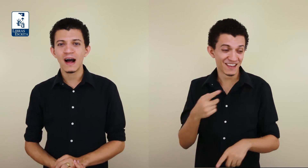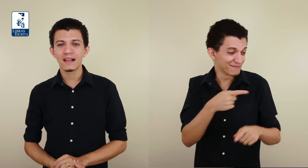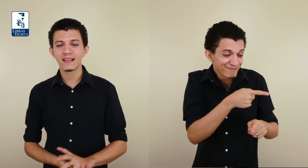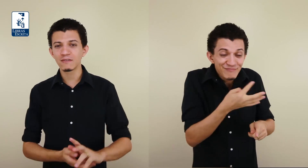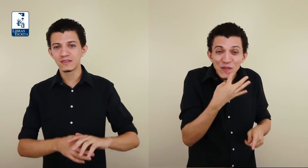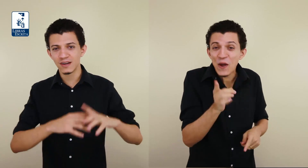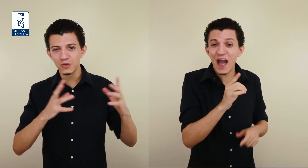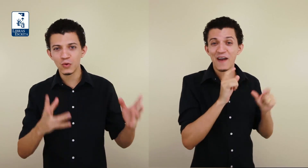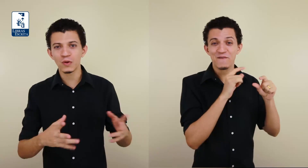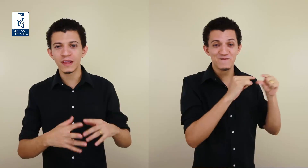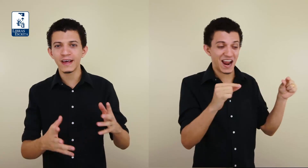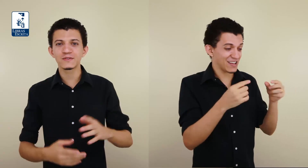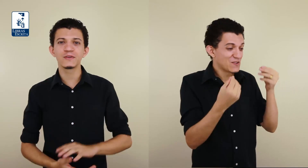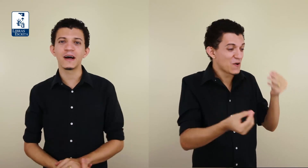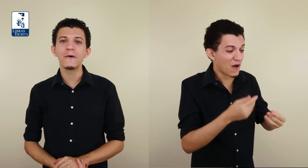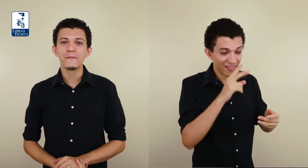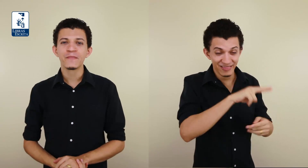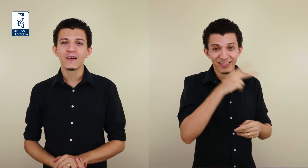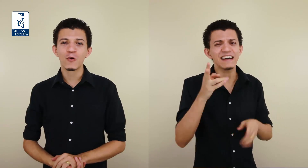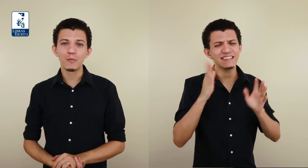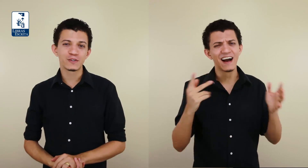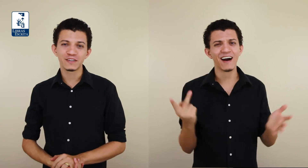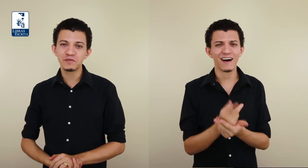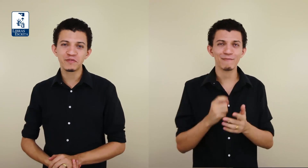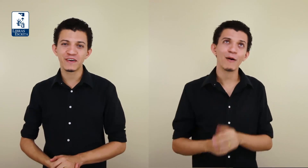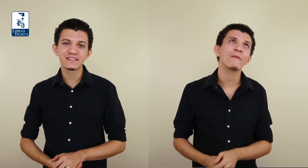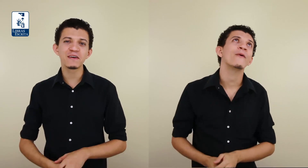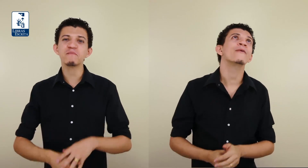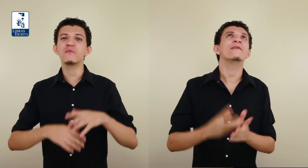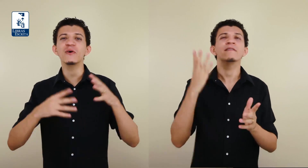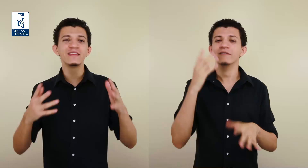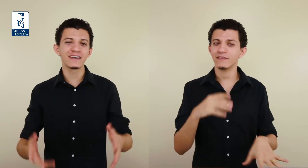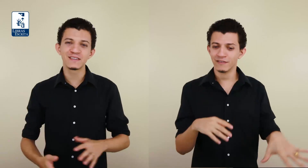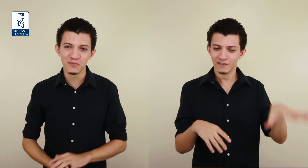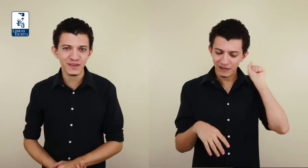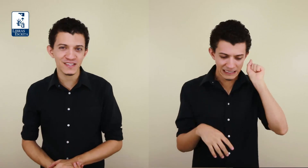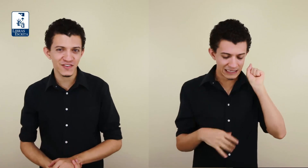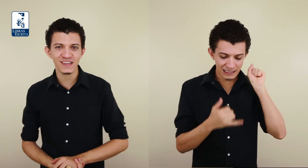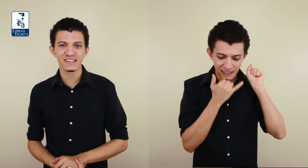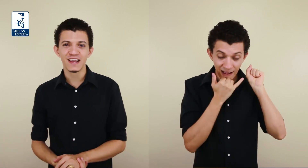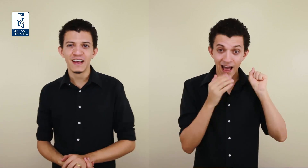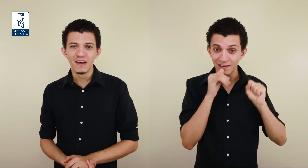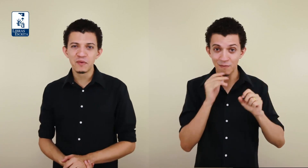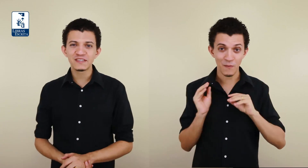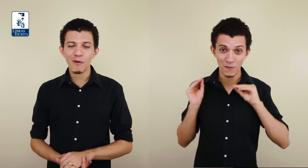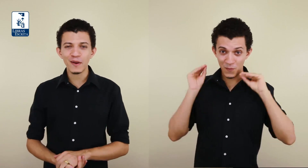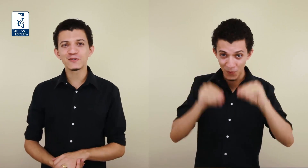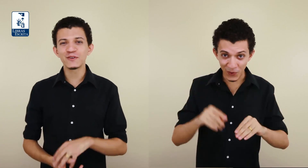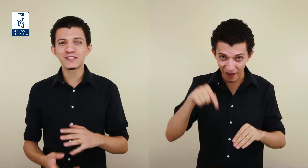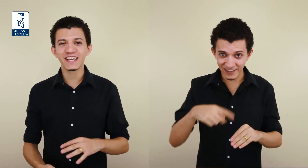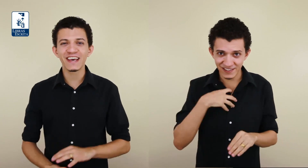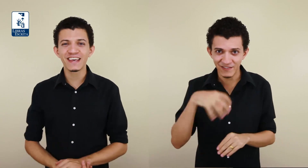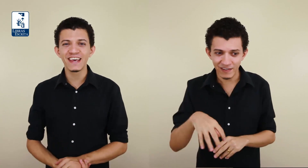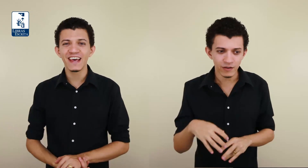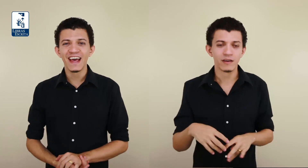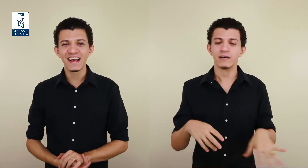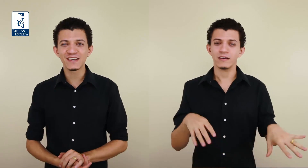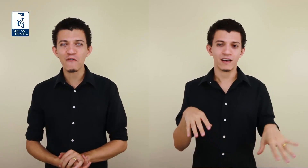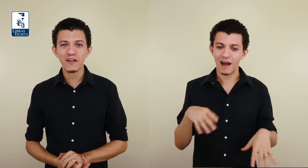a tradução do contexto e tal, como eu já tive que fazer muitas e muitas vezes, principalmente quando eu cheguei aqui em Salvador e